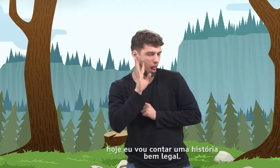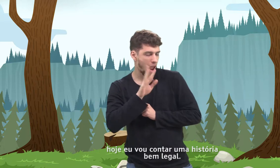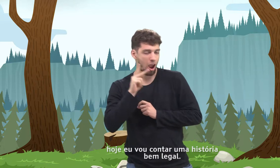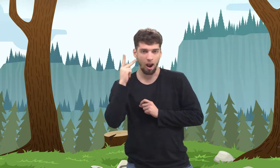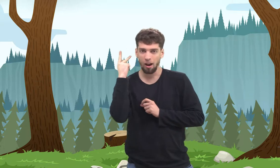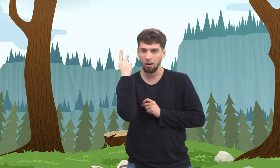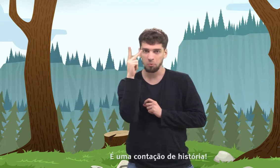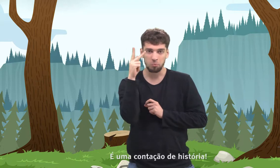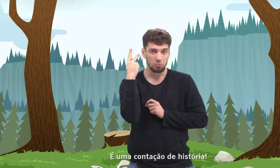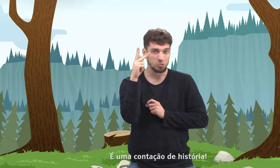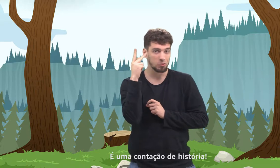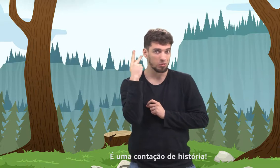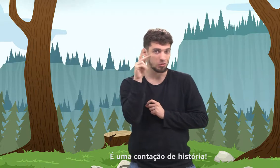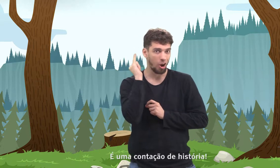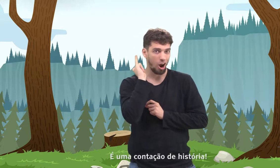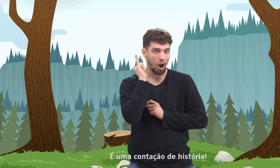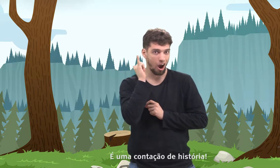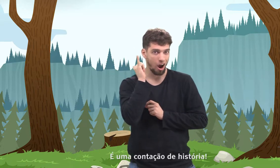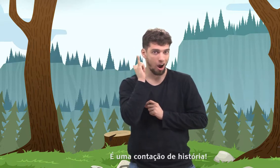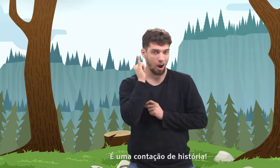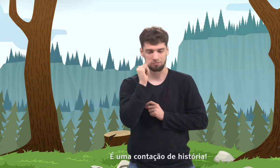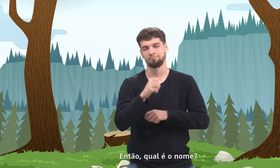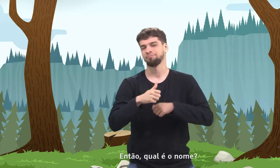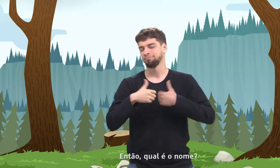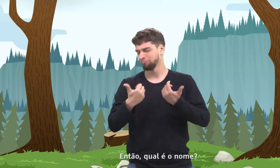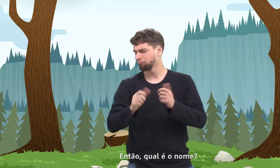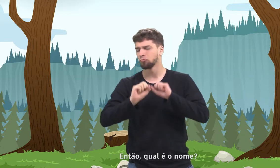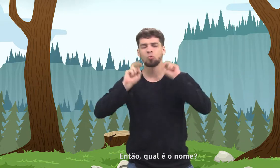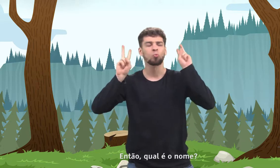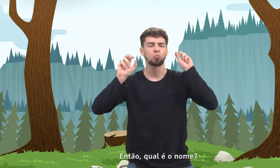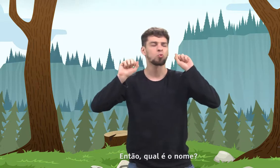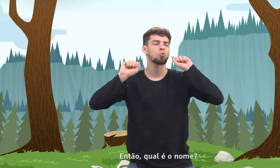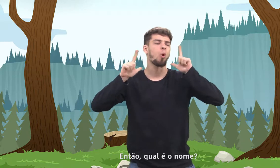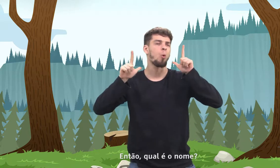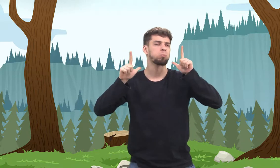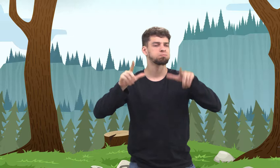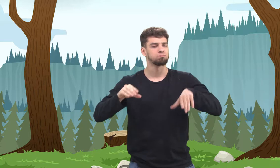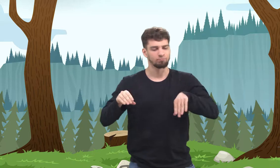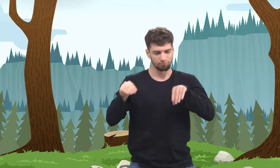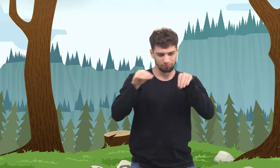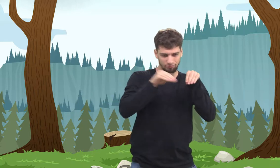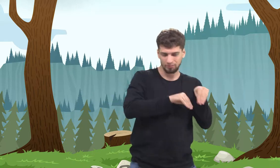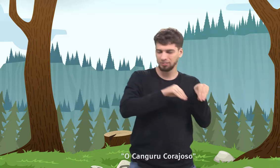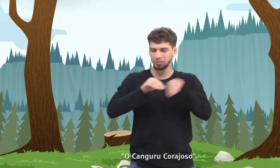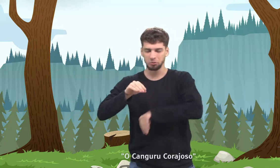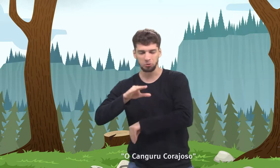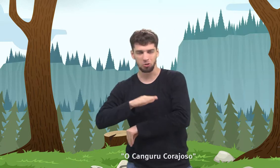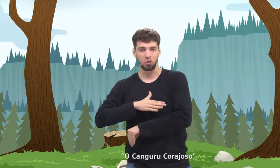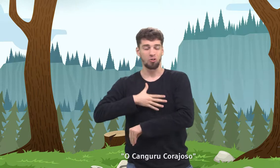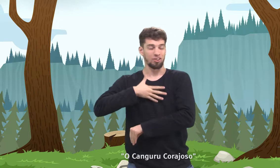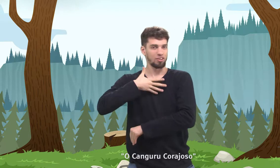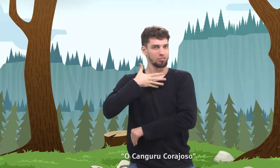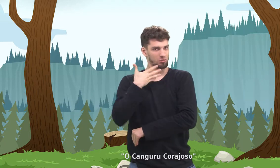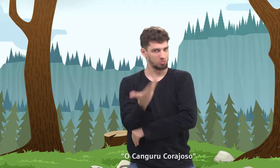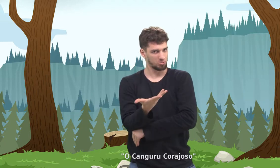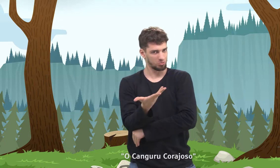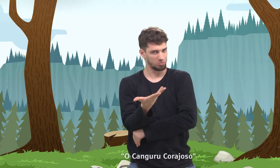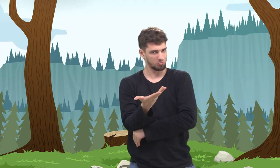em contação de história então qual é o nome que o canguru corajoso